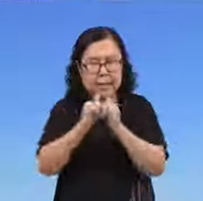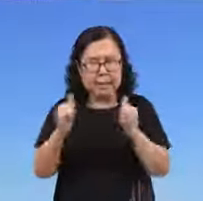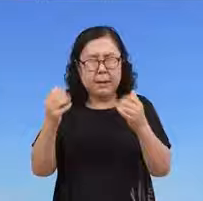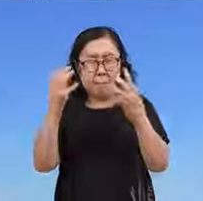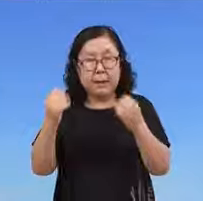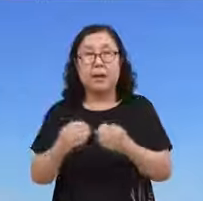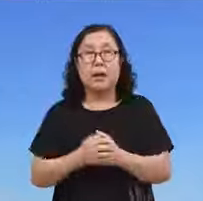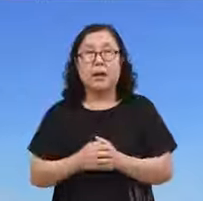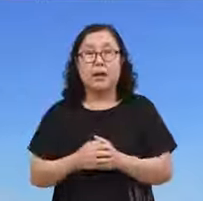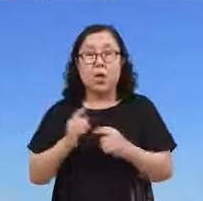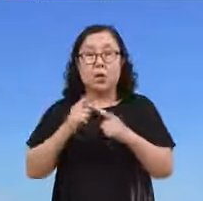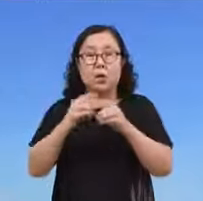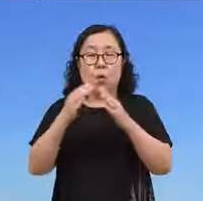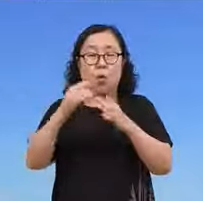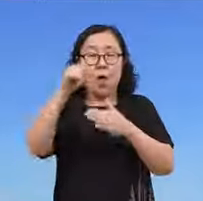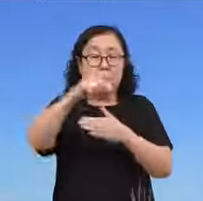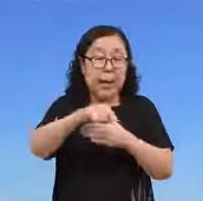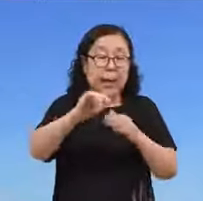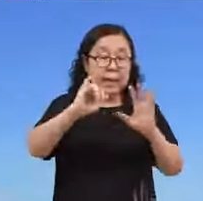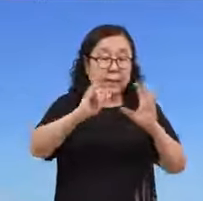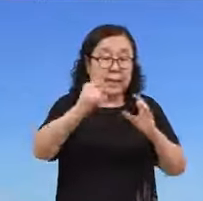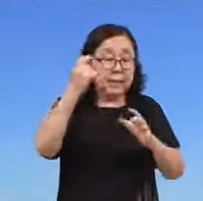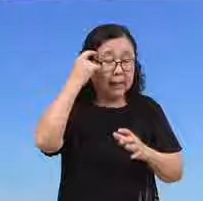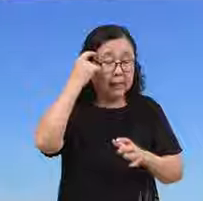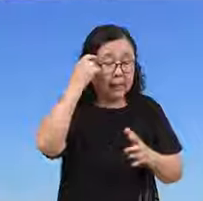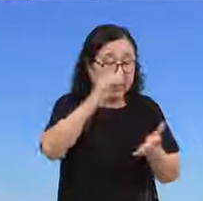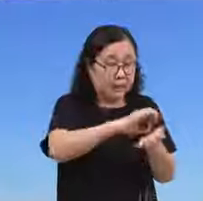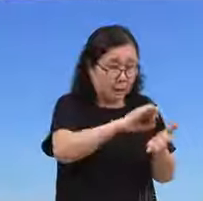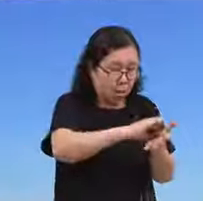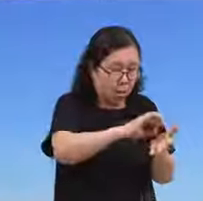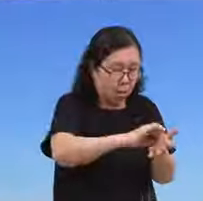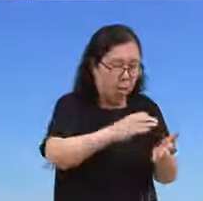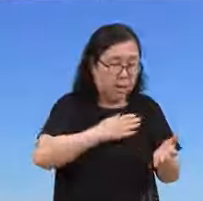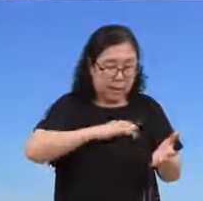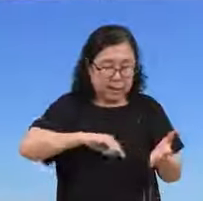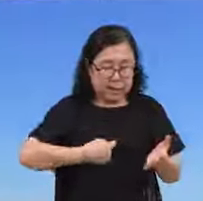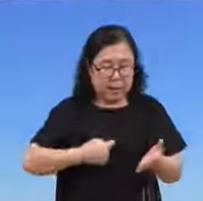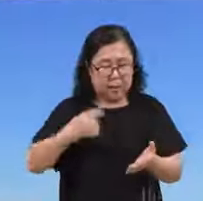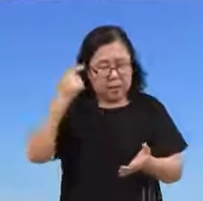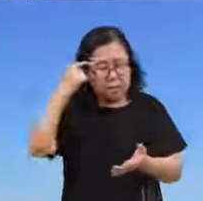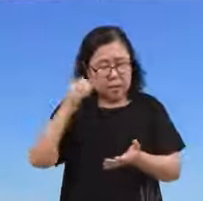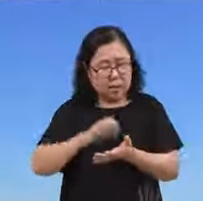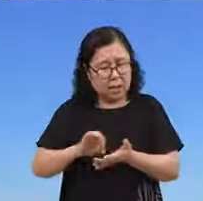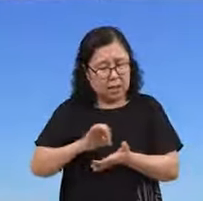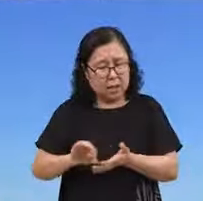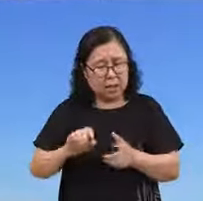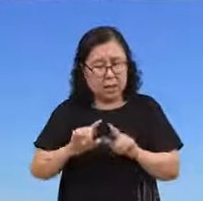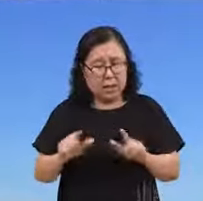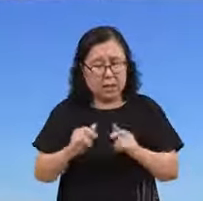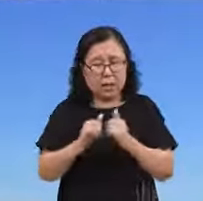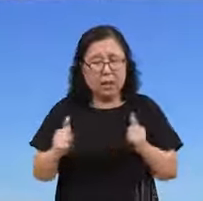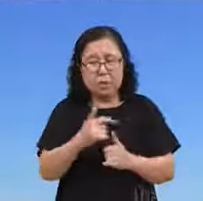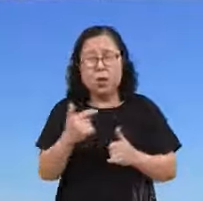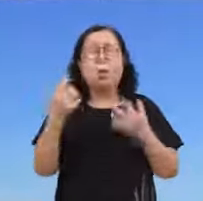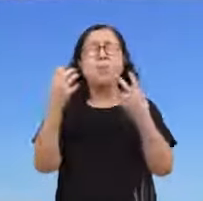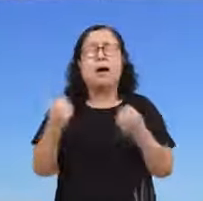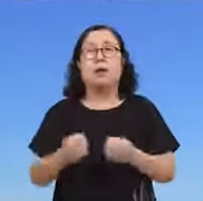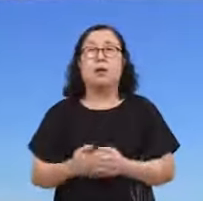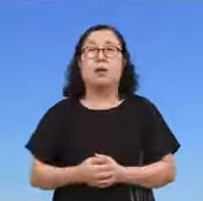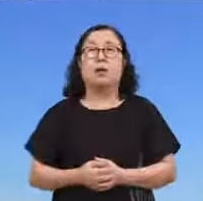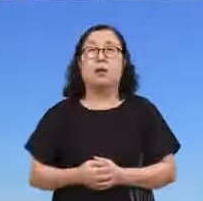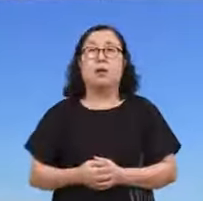것입니다. 교회 밖에 있는 세상은 몹시 신경 쓰면서 자기 자신은 전혀 신경 쓰지 않는 사람이 너무 많다는